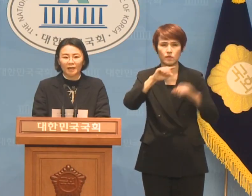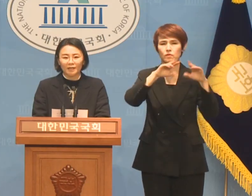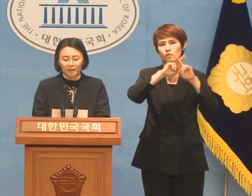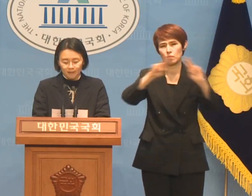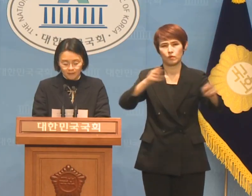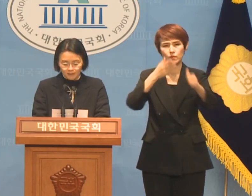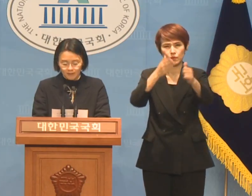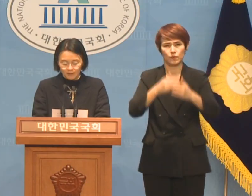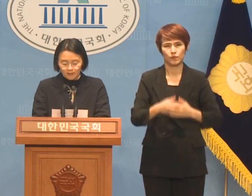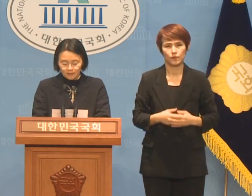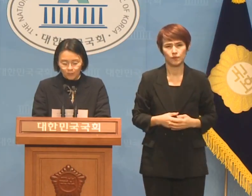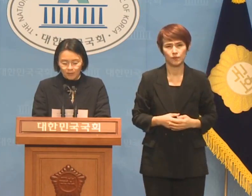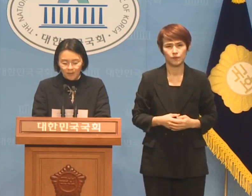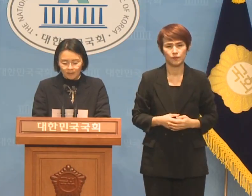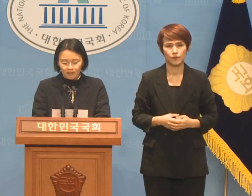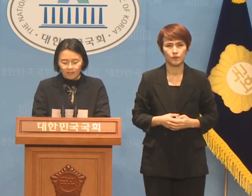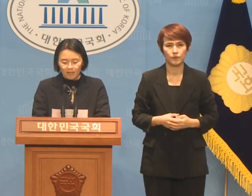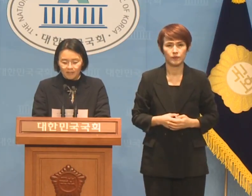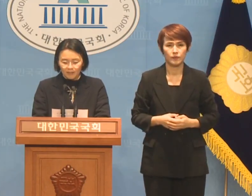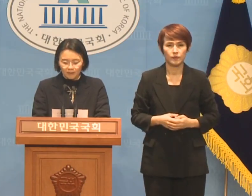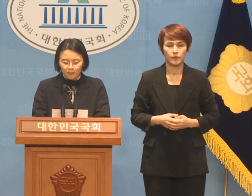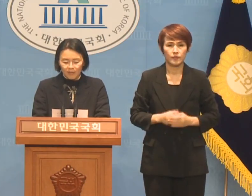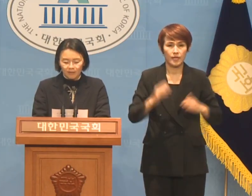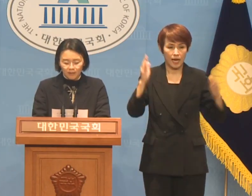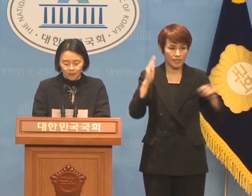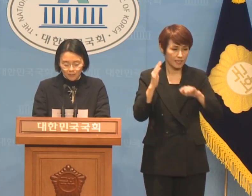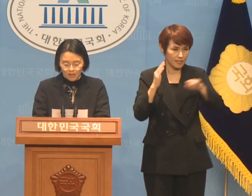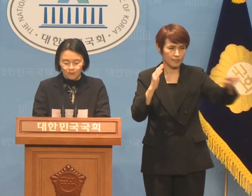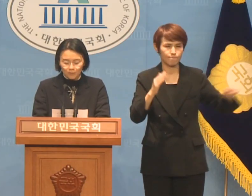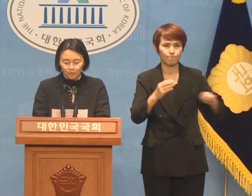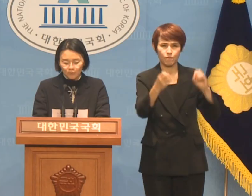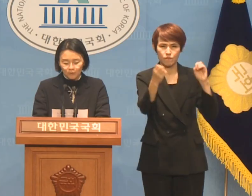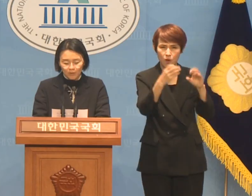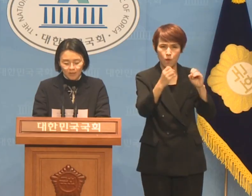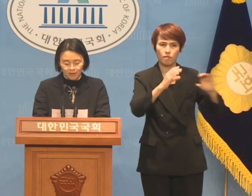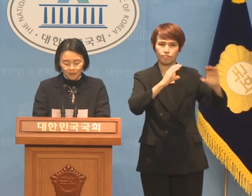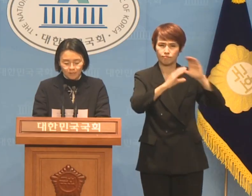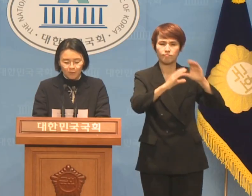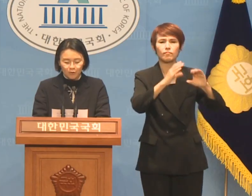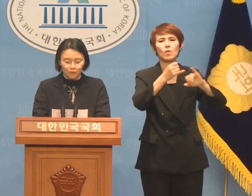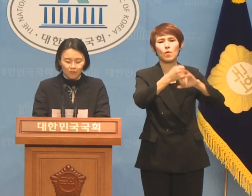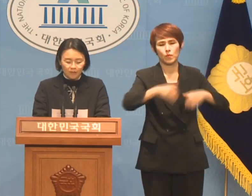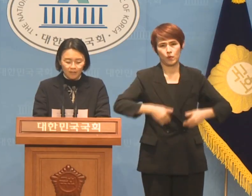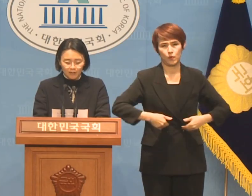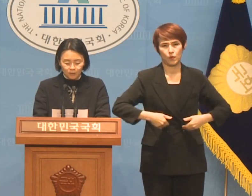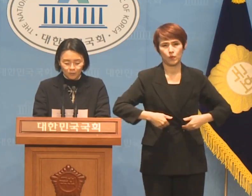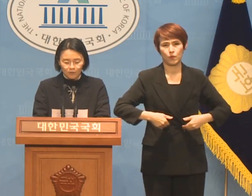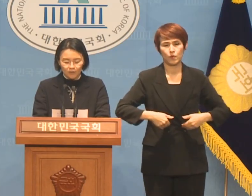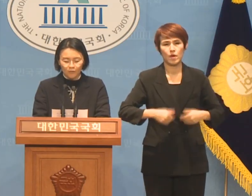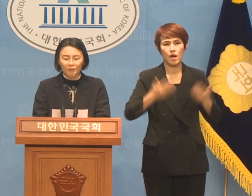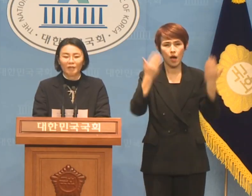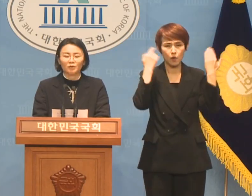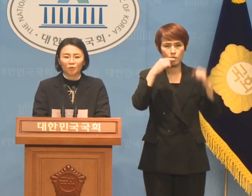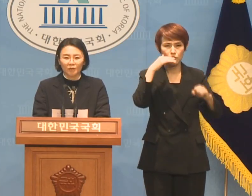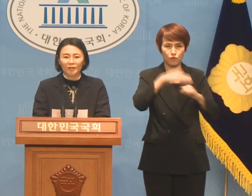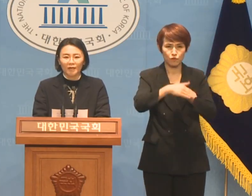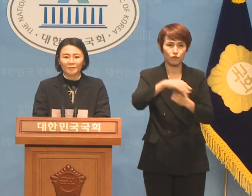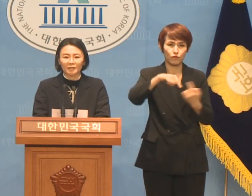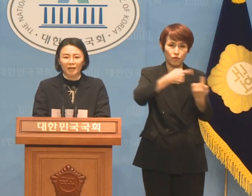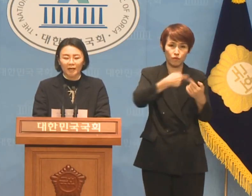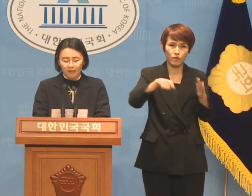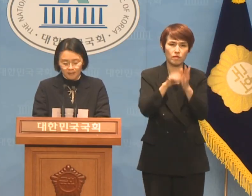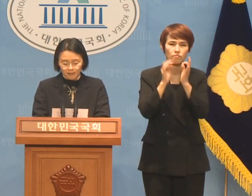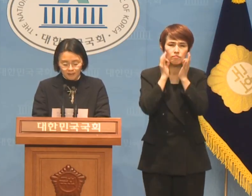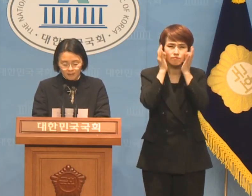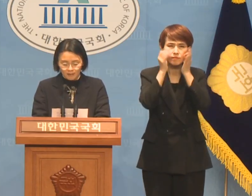촉구합니다. 또한 반드시 학생들과의 대화와 소통을 통해 민주적인 학교 운영을 위해 노력해야